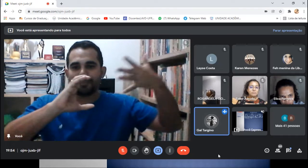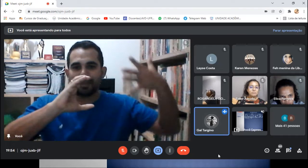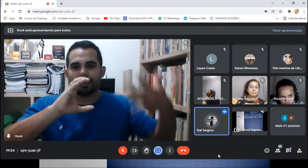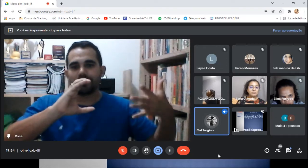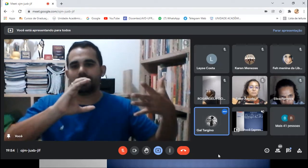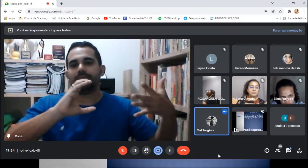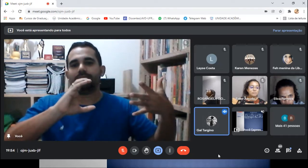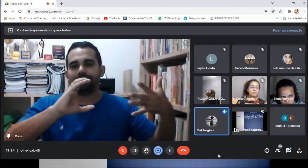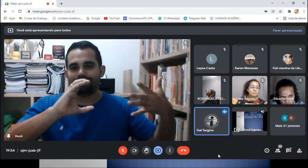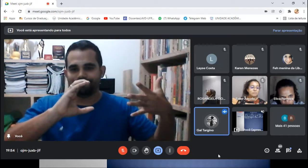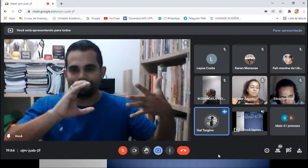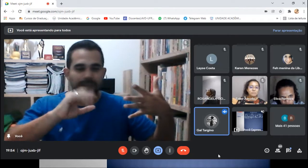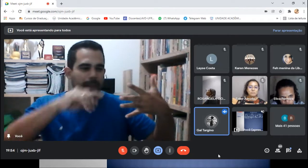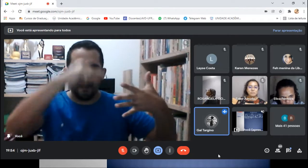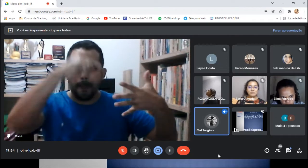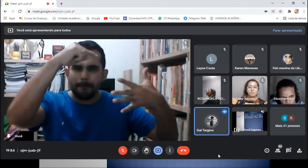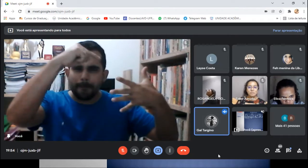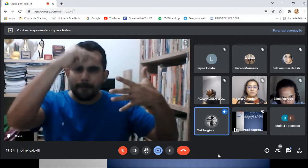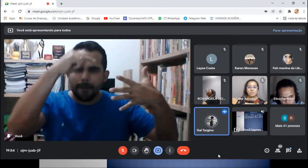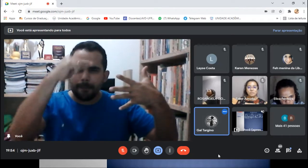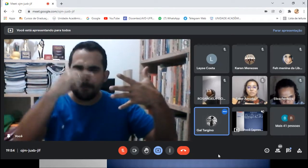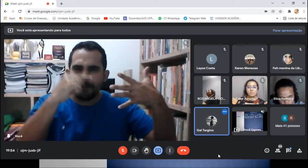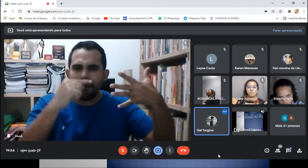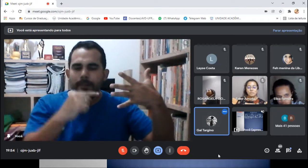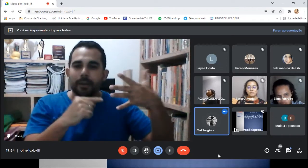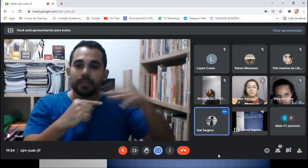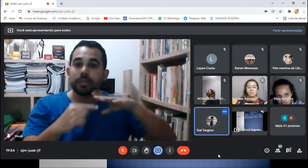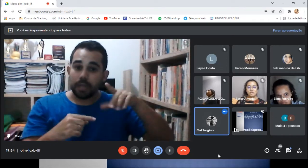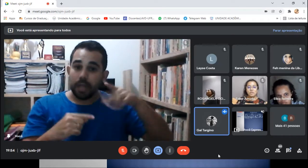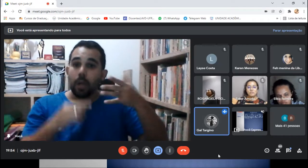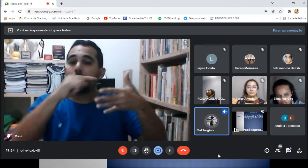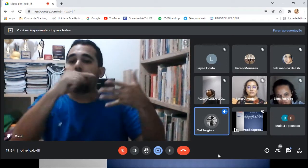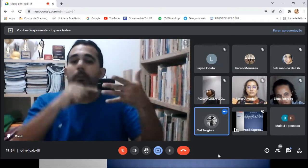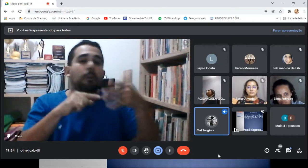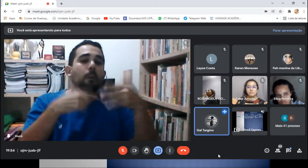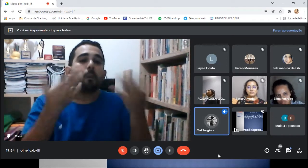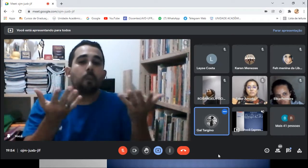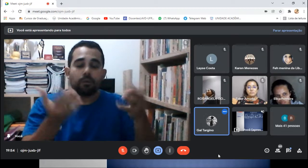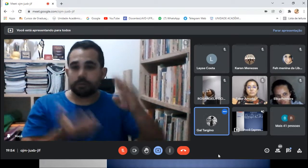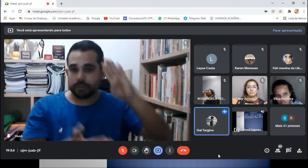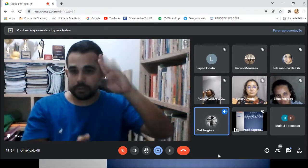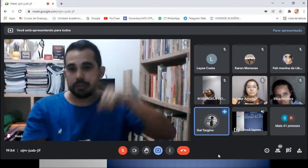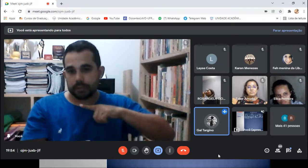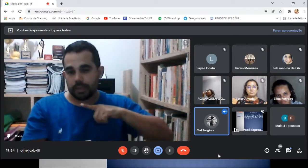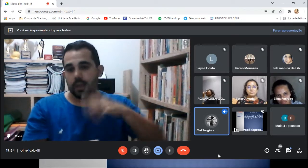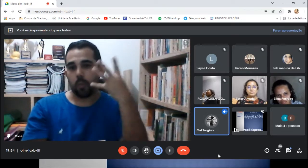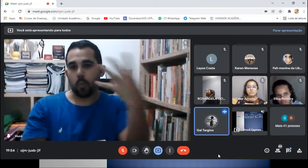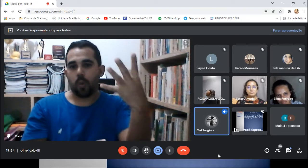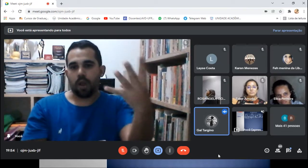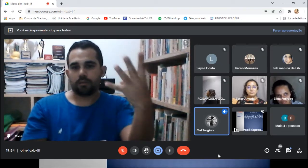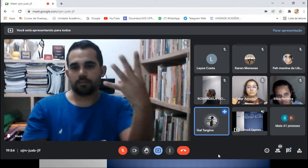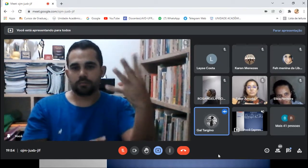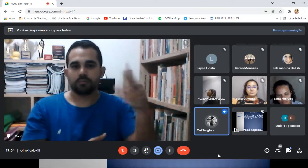Também as características. Precisa ter essa característica bem